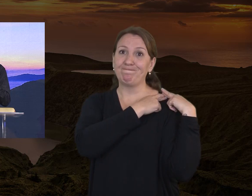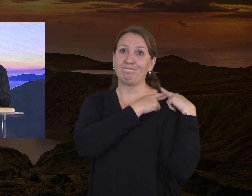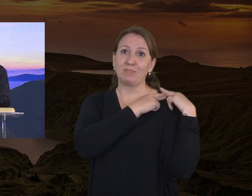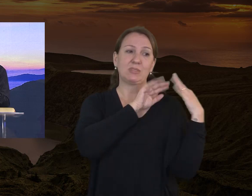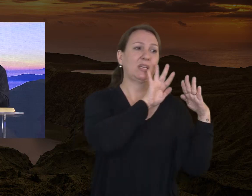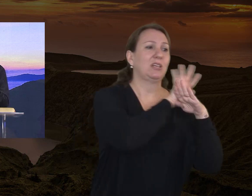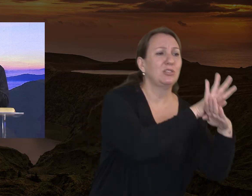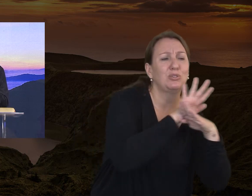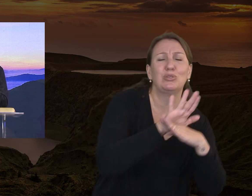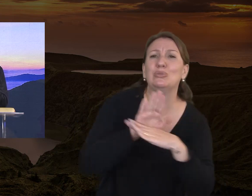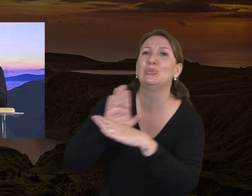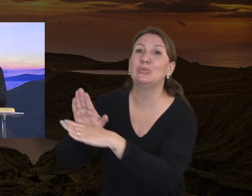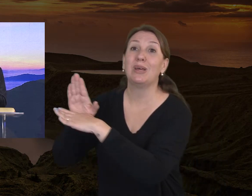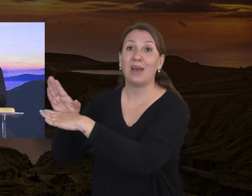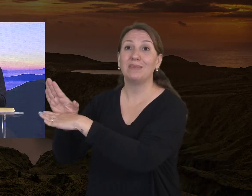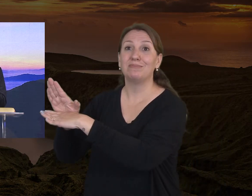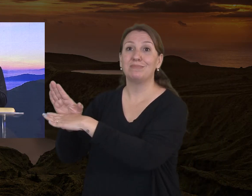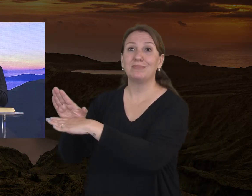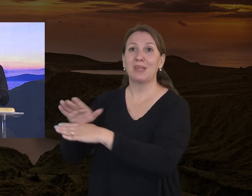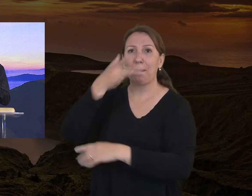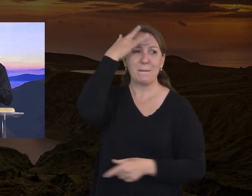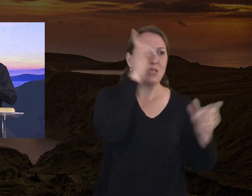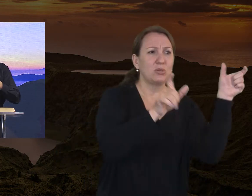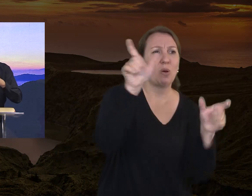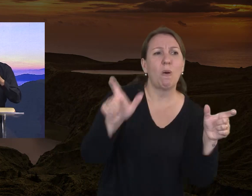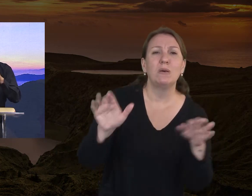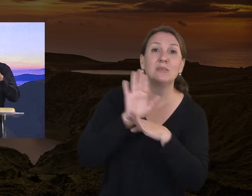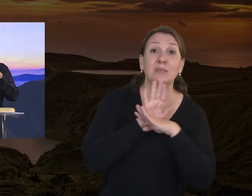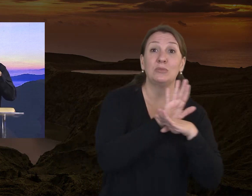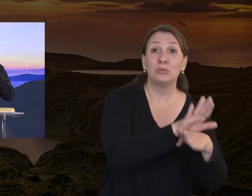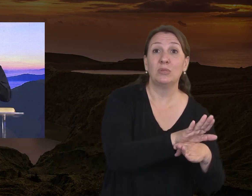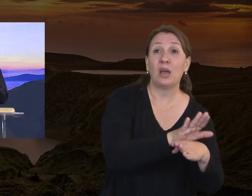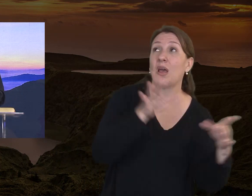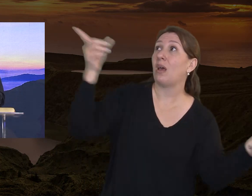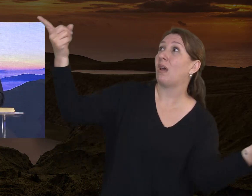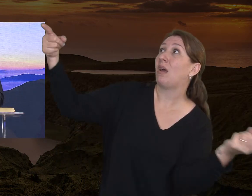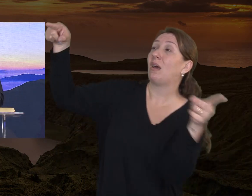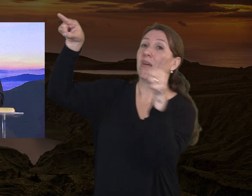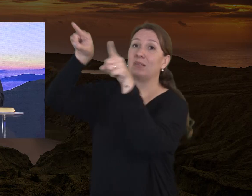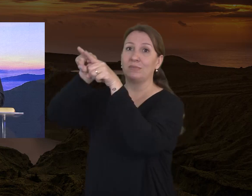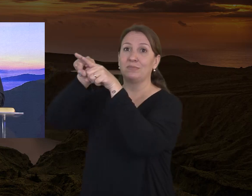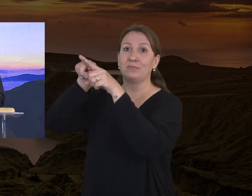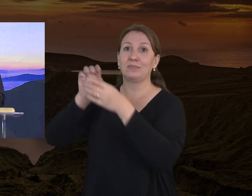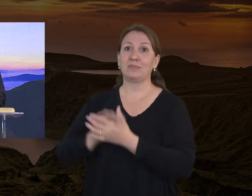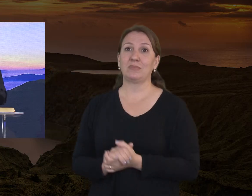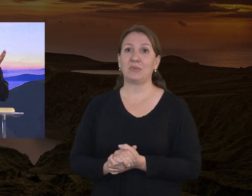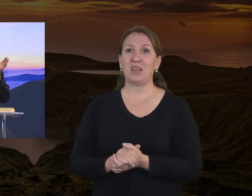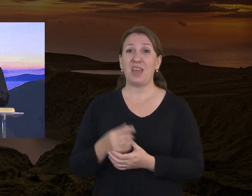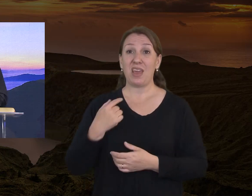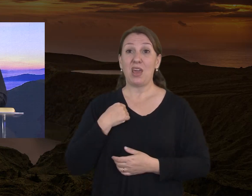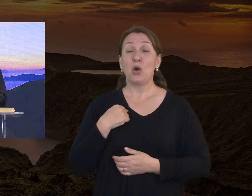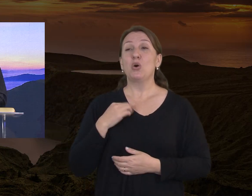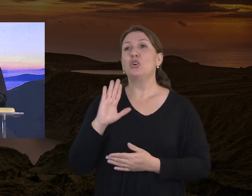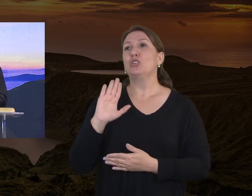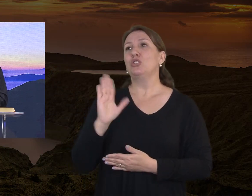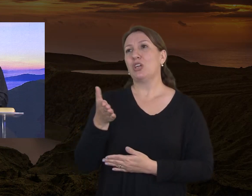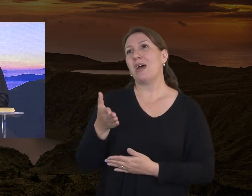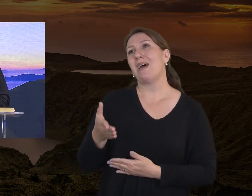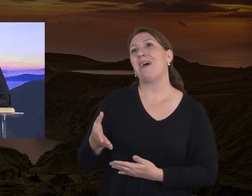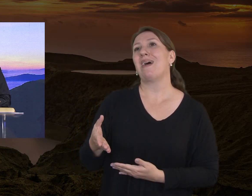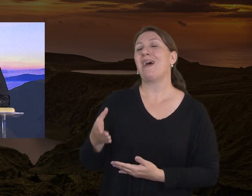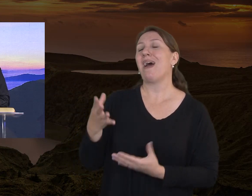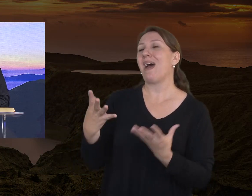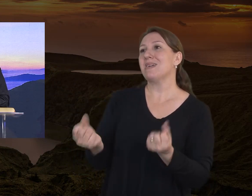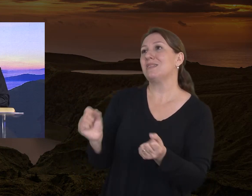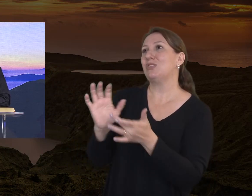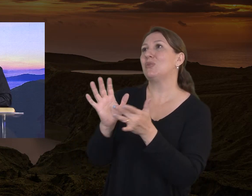reconciliados primeiramente. Portanto, queridos irmãos, não se contente apenas ser um cristão que foi salvo e vai para o céu, não vai mais para o inferno. Não